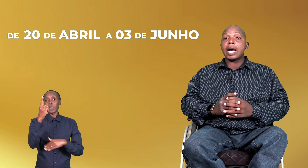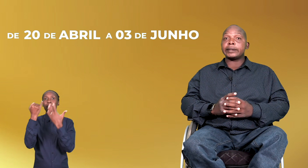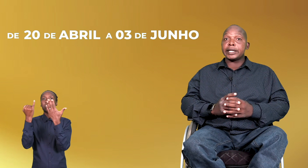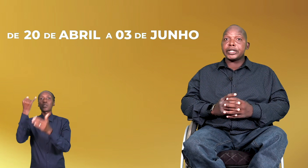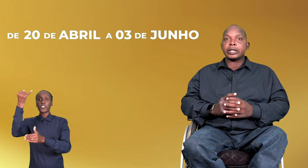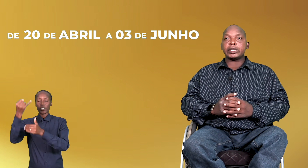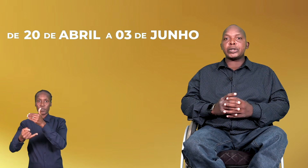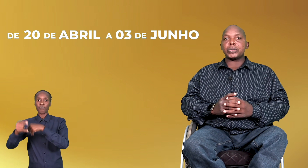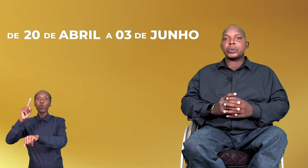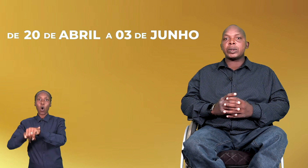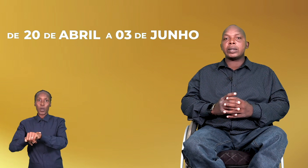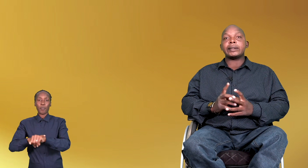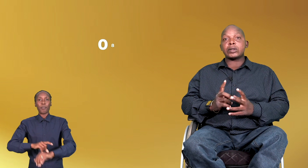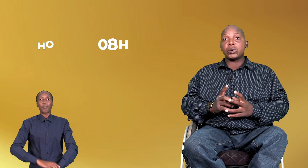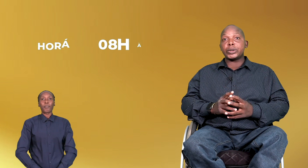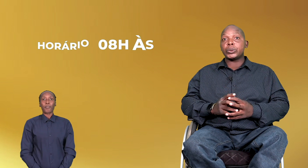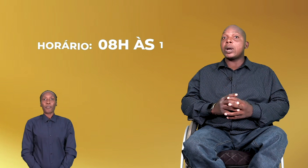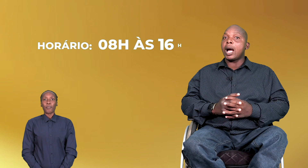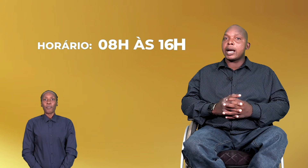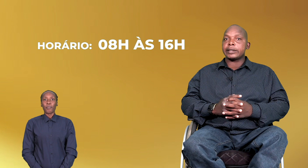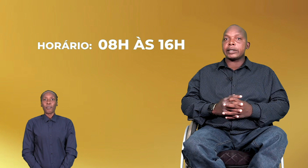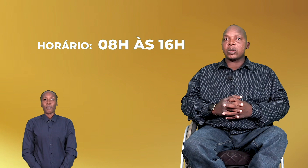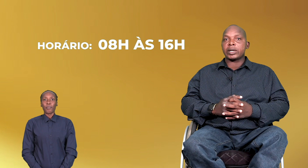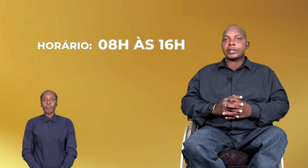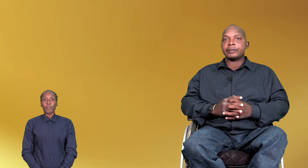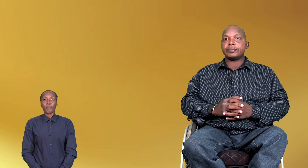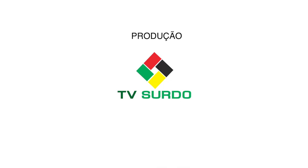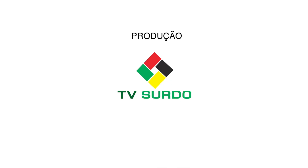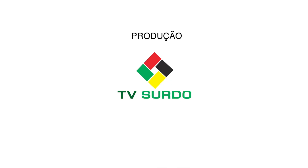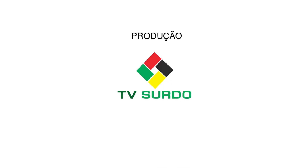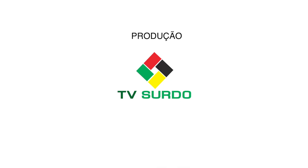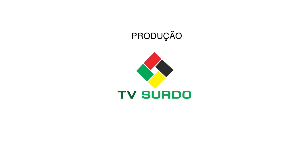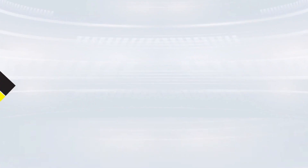abril a 3 de junho, das 8 às 16 horas.